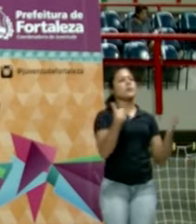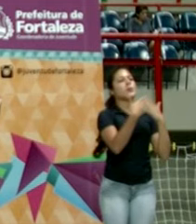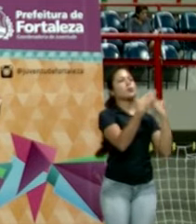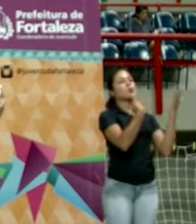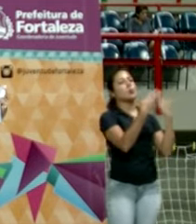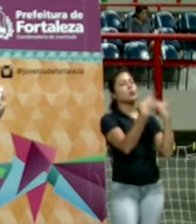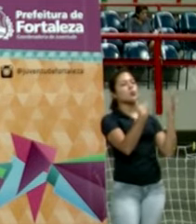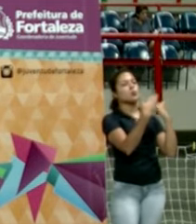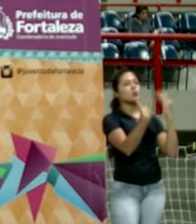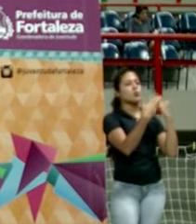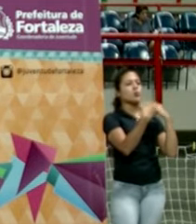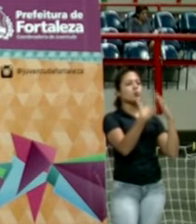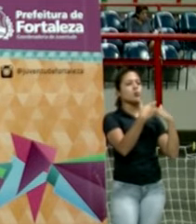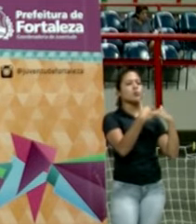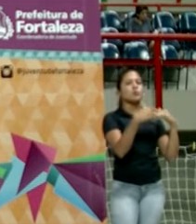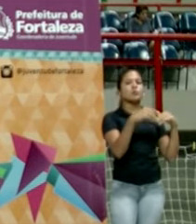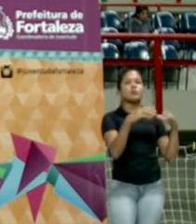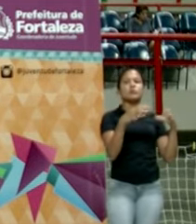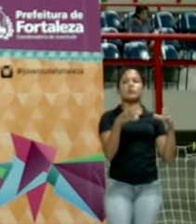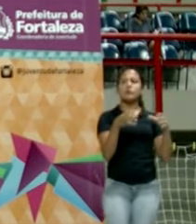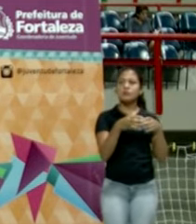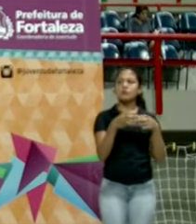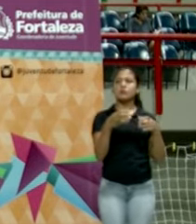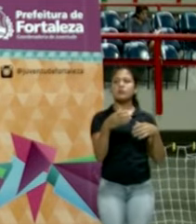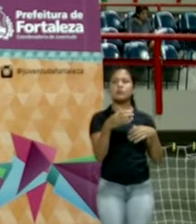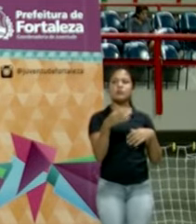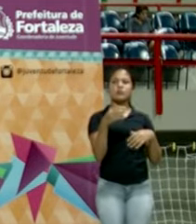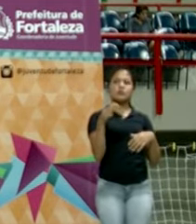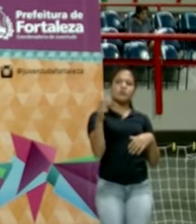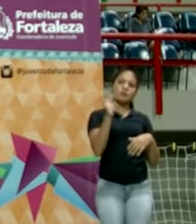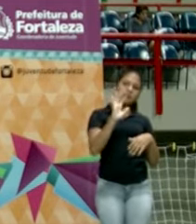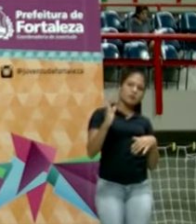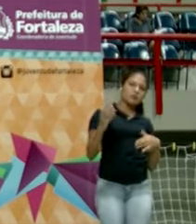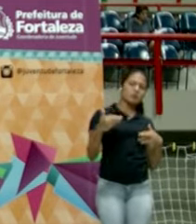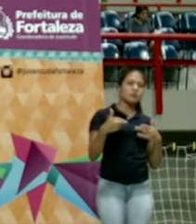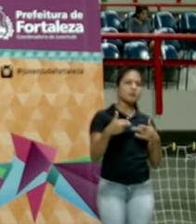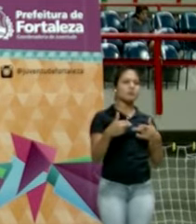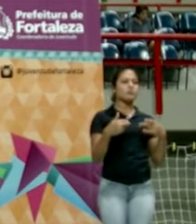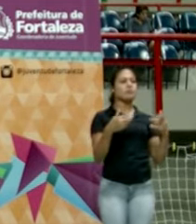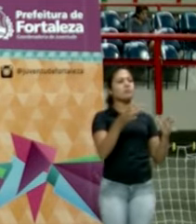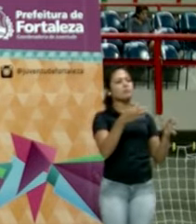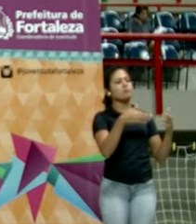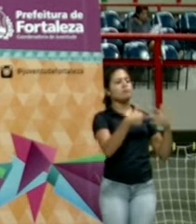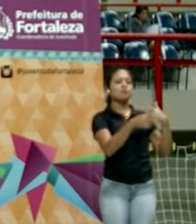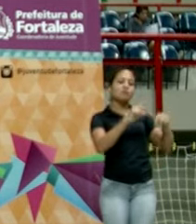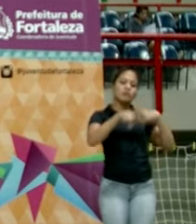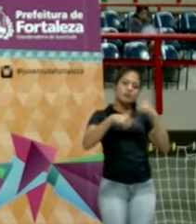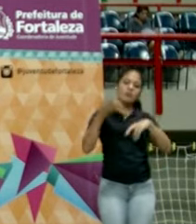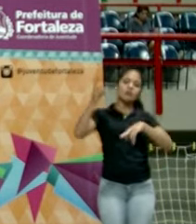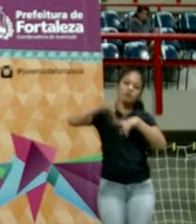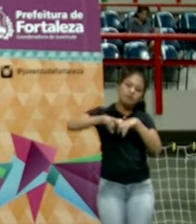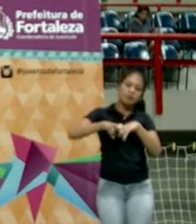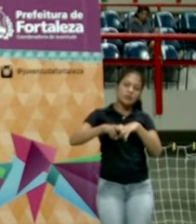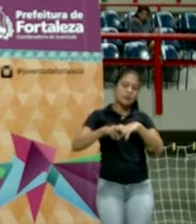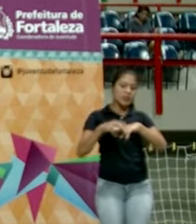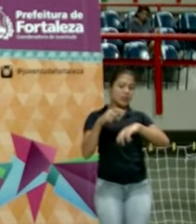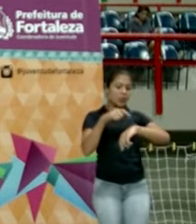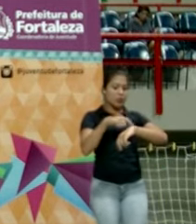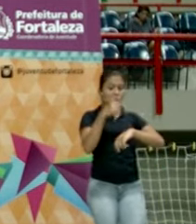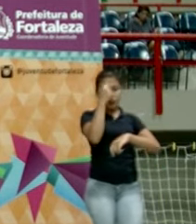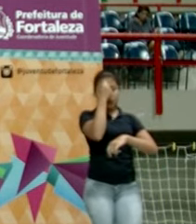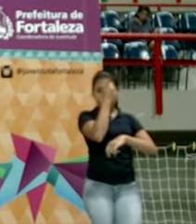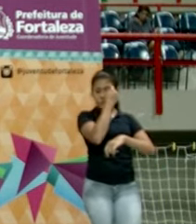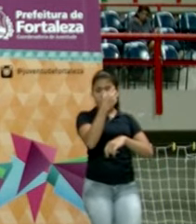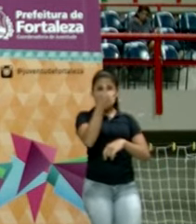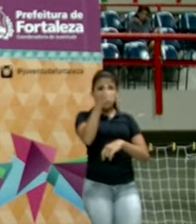lá conversando, fazendo uma horazinha, conversando com a minha Gorete, minha amada, viu ali que ela me deu um tchauzinho assim que eu cheguei. Aí depois eu voltei, sentei ali, faltava uns 15 minutos para a aula do